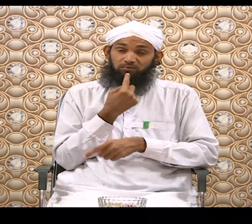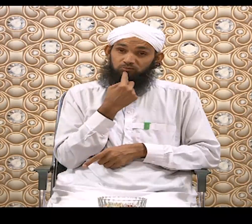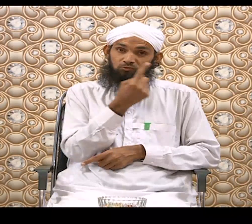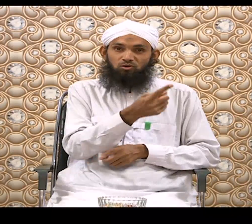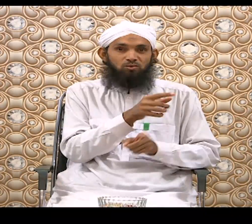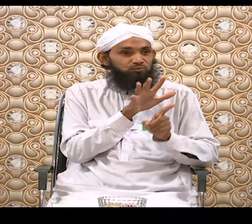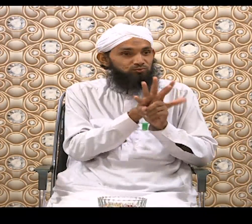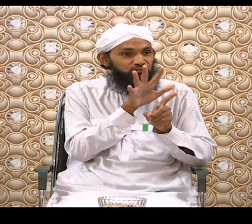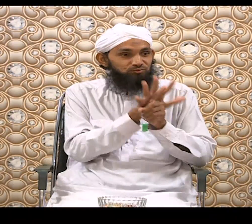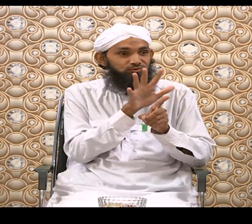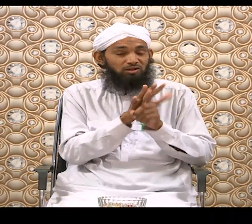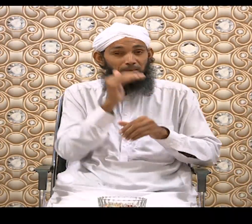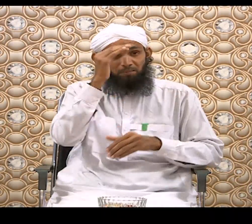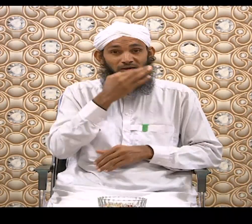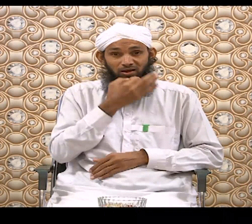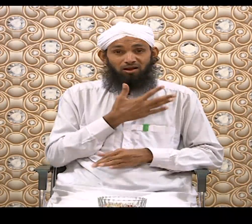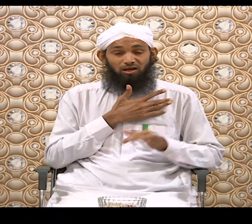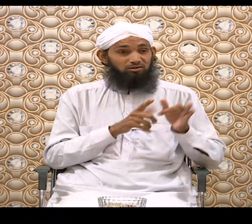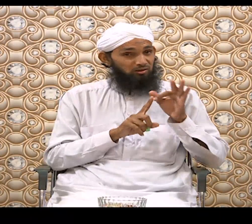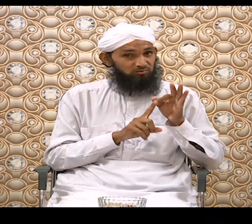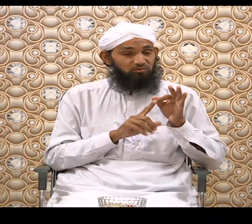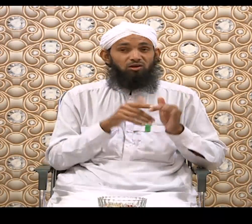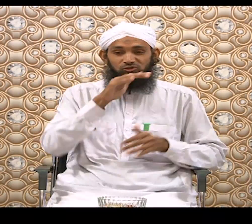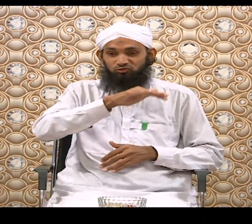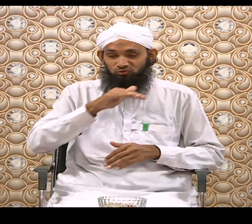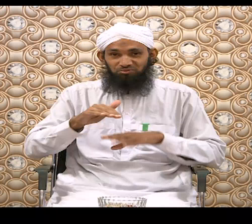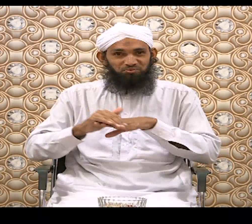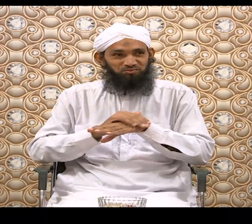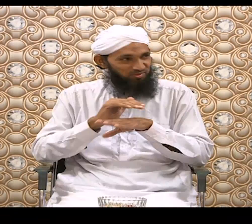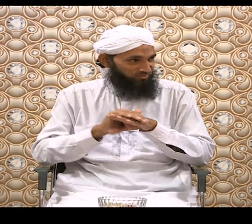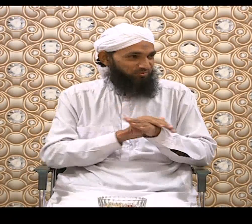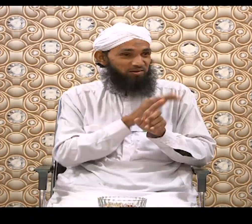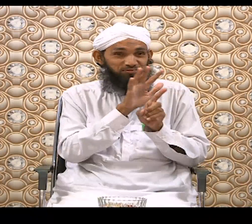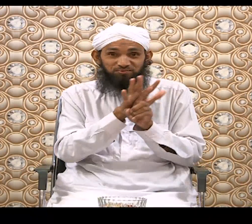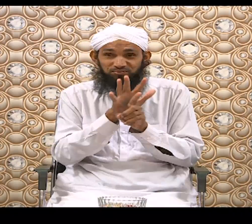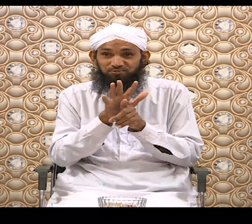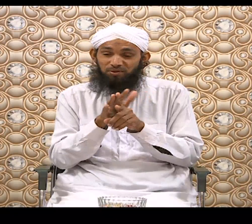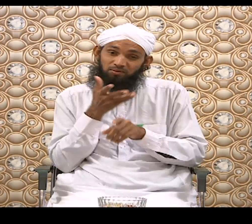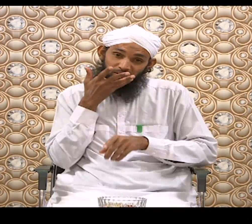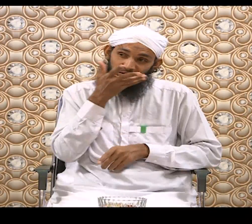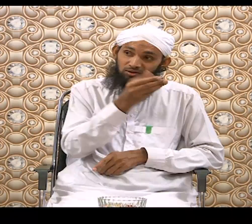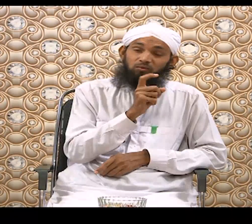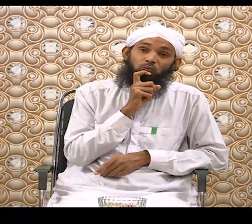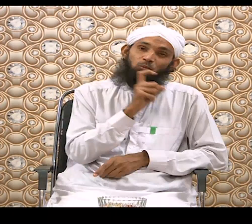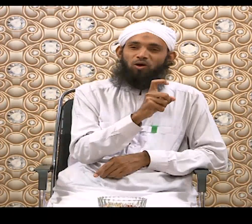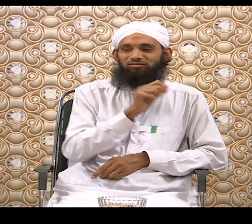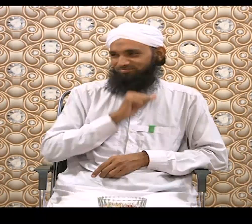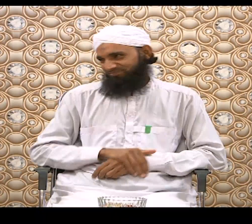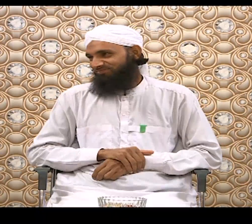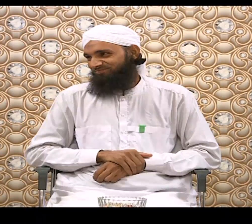نصیت کرتے ہوئے بڑوں کا احترام کرنے اور چھوٹوں سے شفقت و محبت سے پیش آنے کا حکم فرمایا